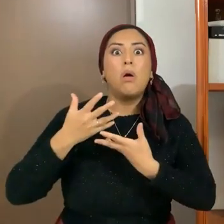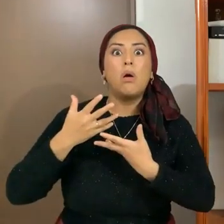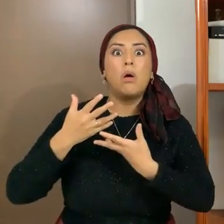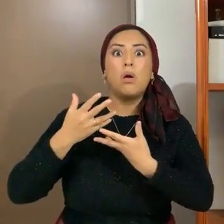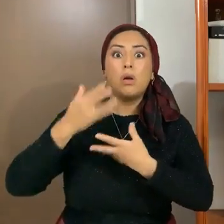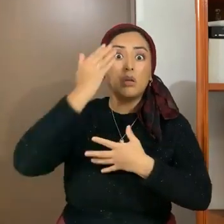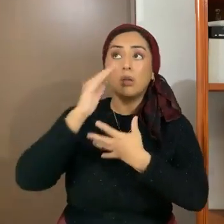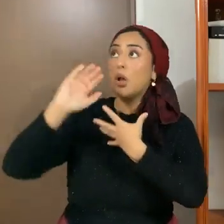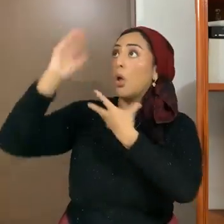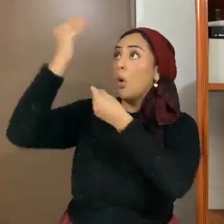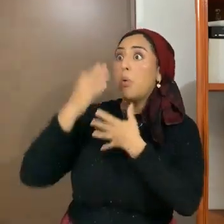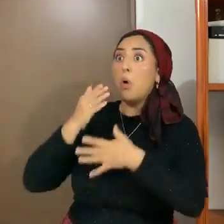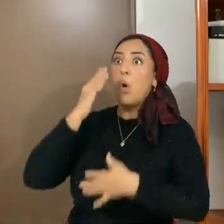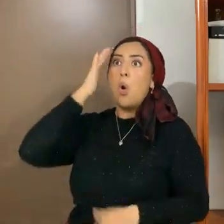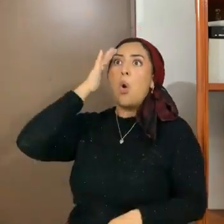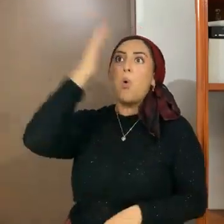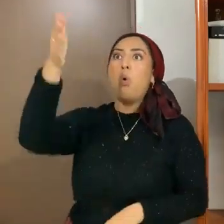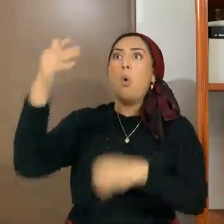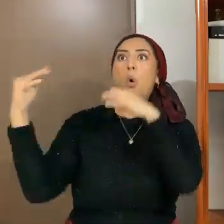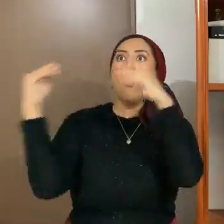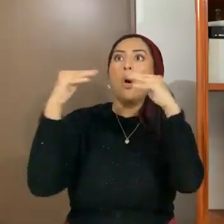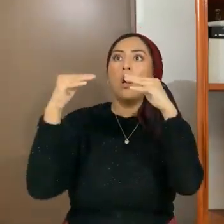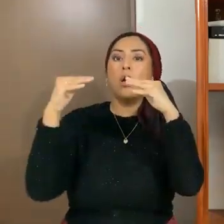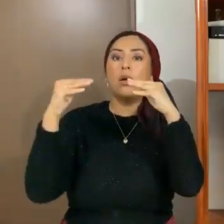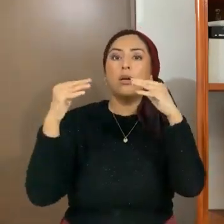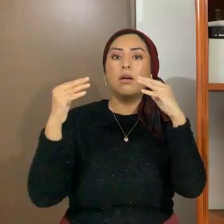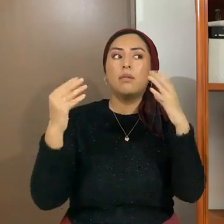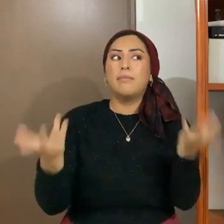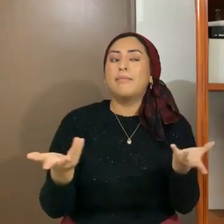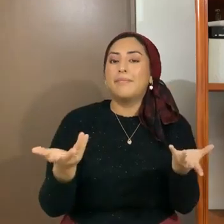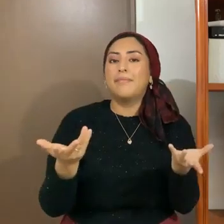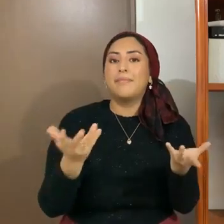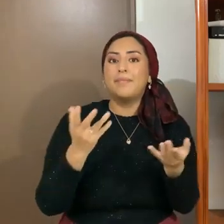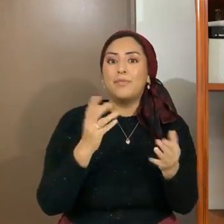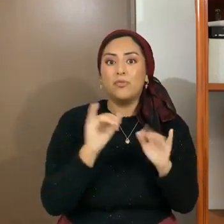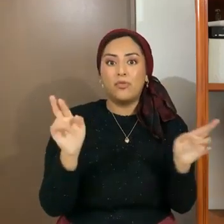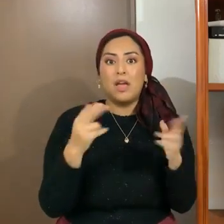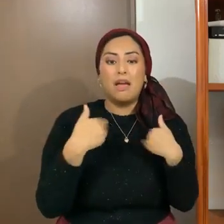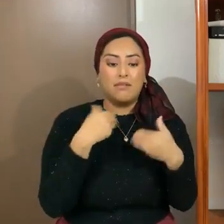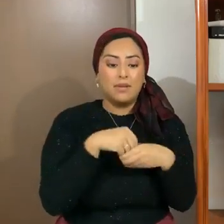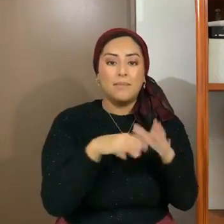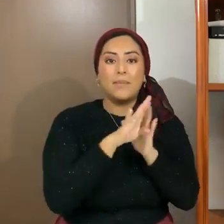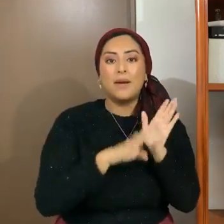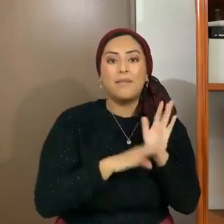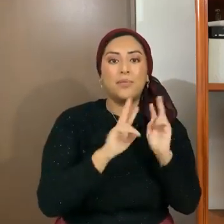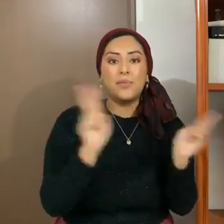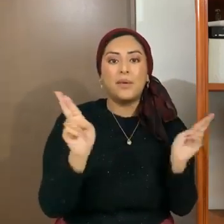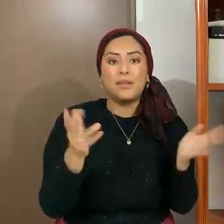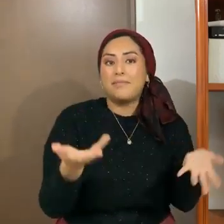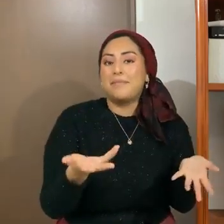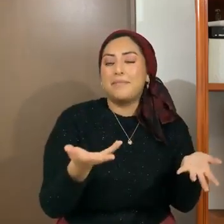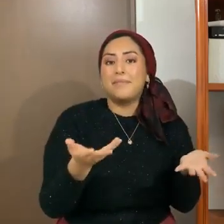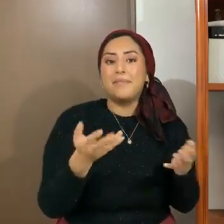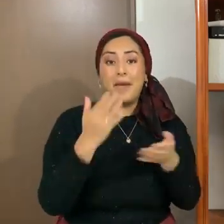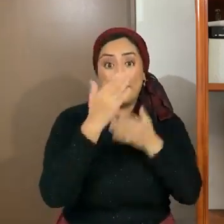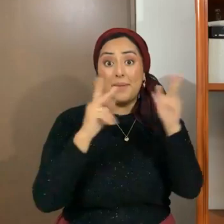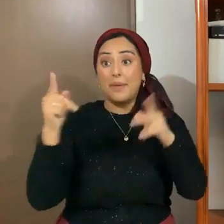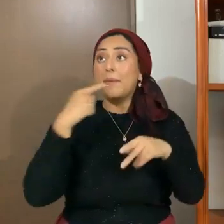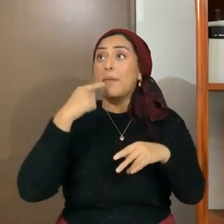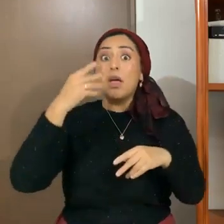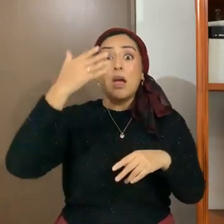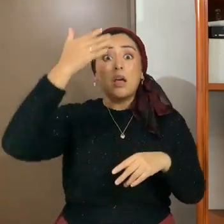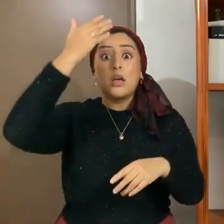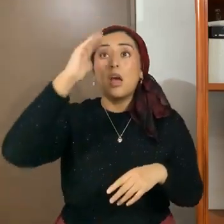ves? ¿Qué ves? No, eso fue especialmente para Jeremías. Cuando otras veces nos dicen, es